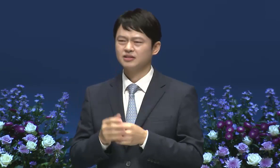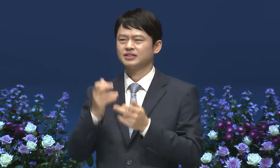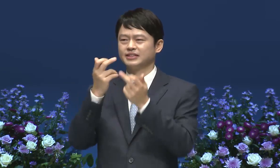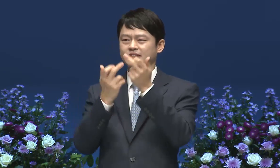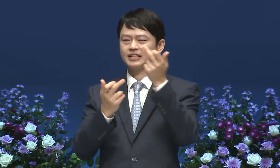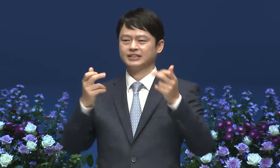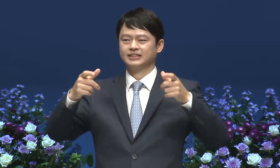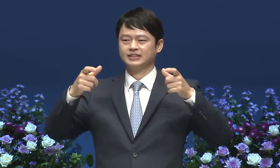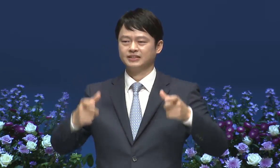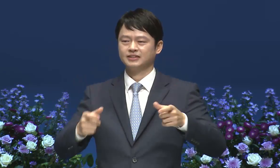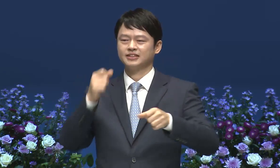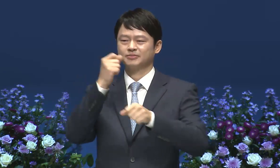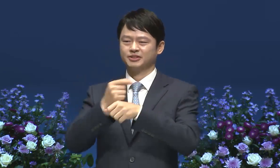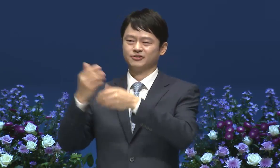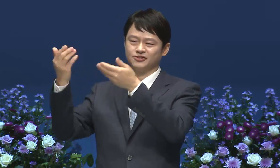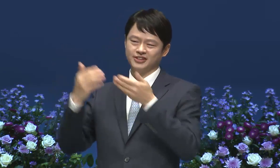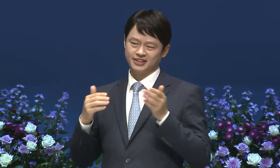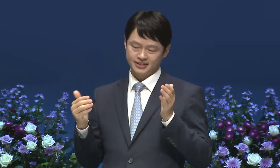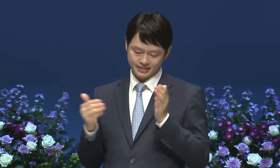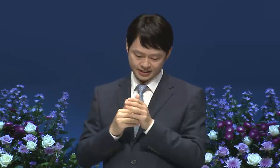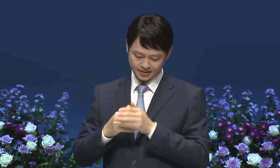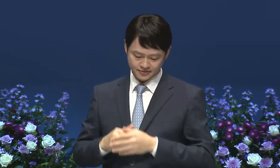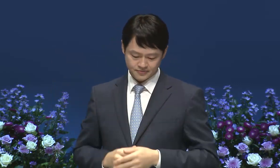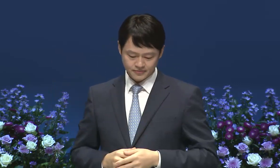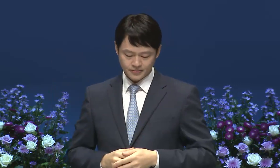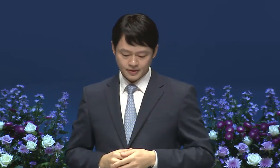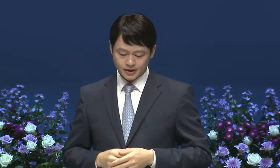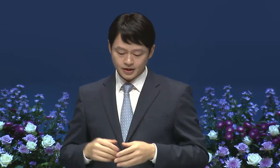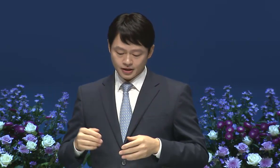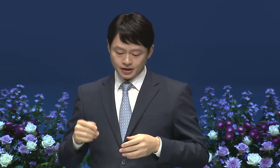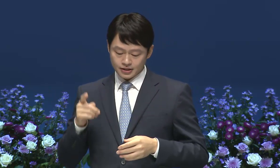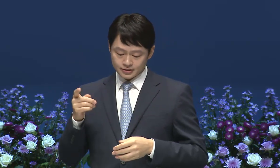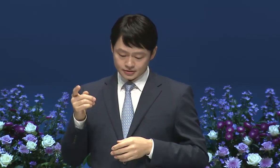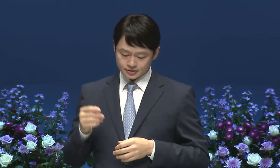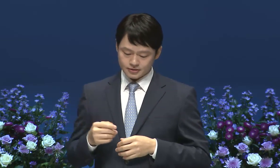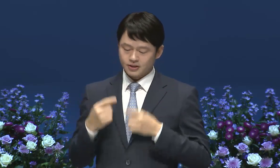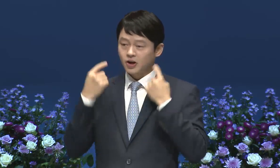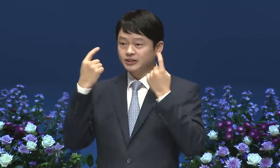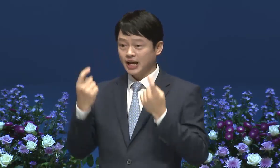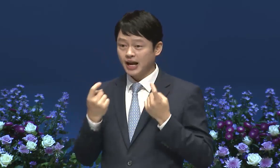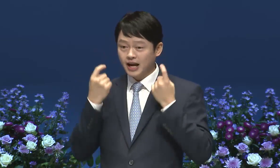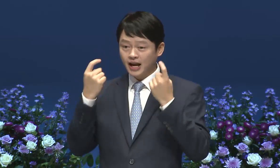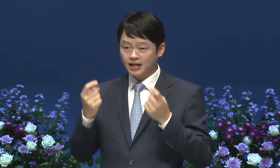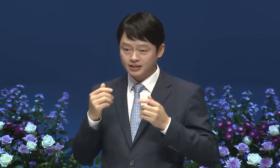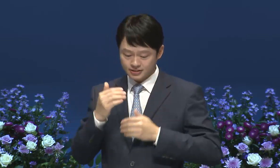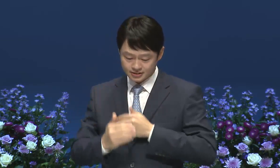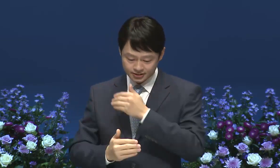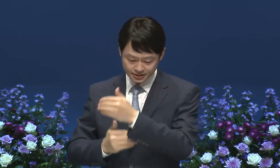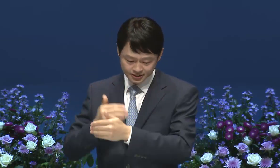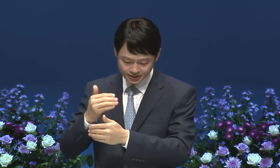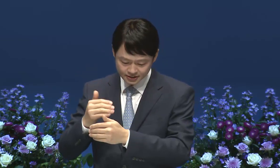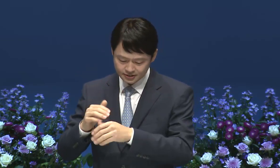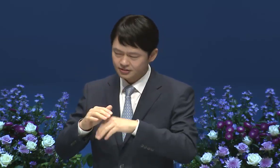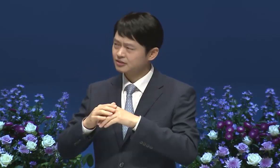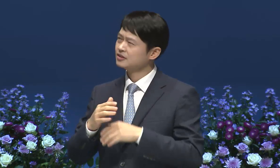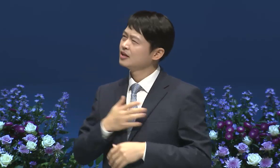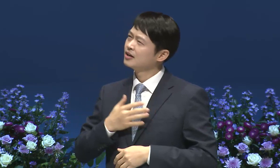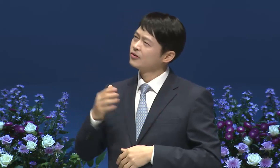하나님께서 주신 이 만남의 축복을 통해서 하나님께서 이미 그 산지를 저에게 주셨다고 믿습니다. 또한 그 속에서